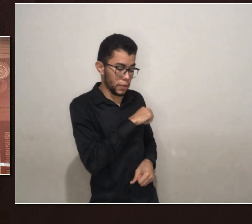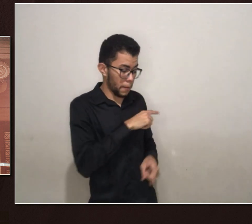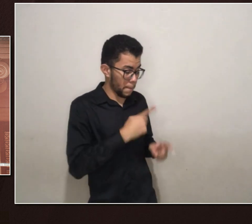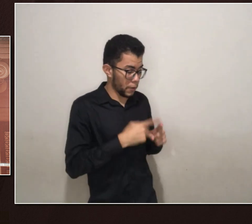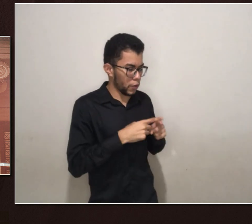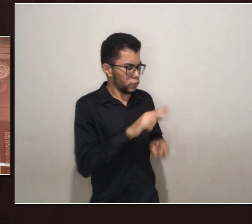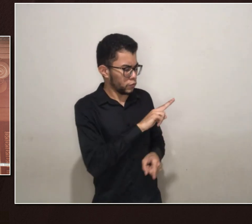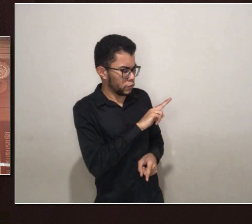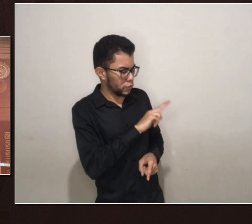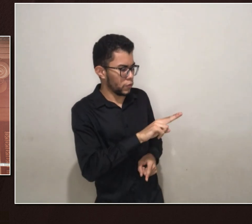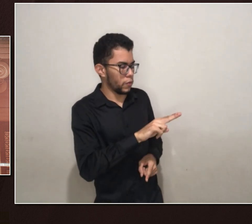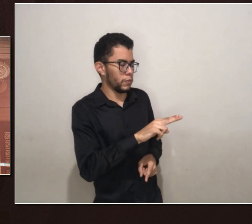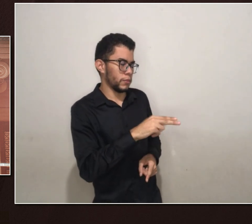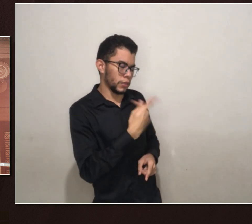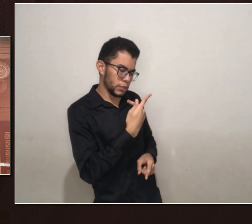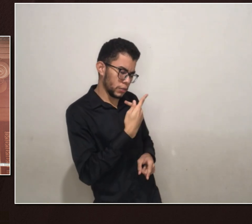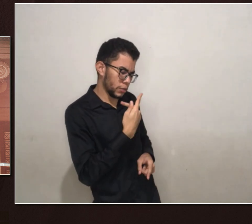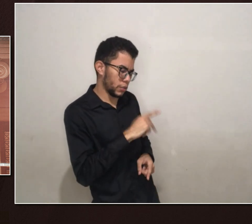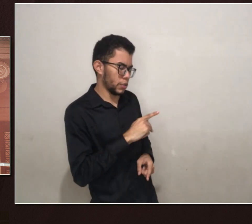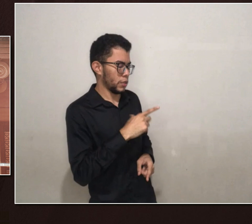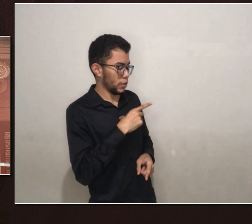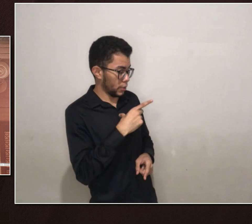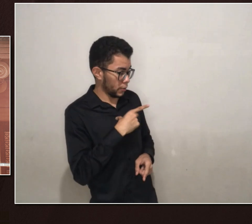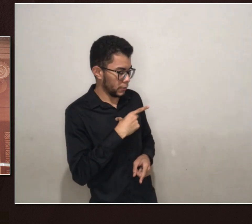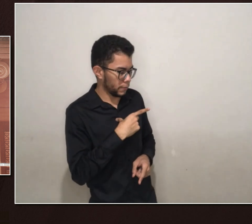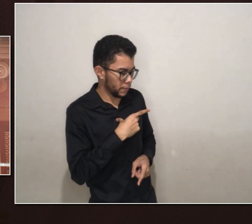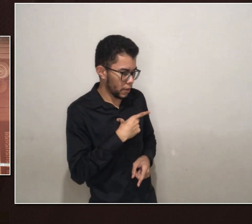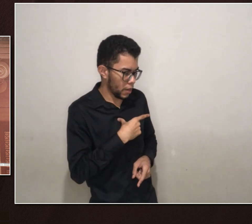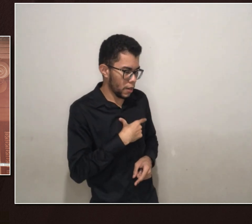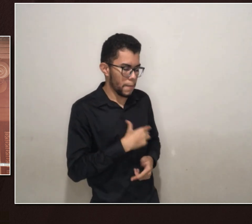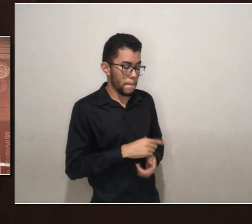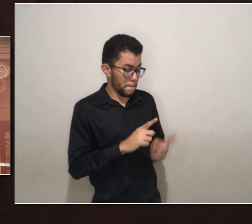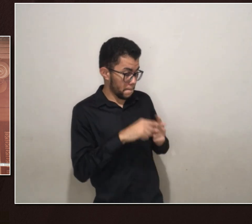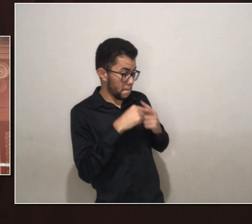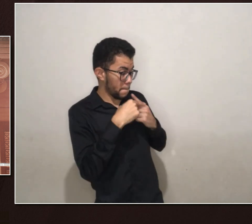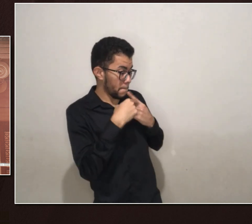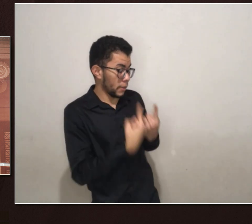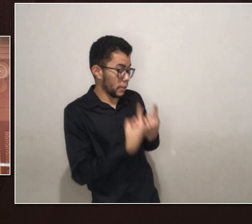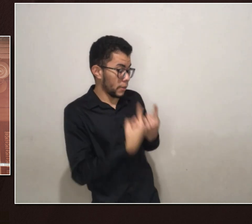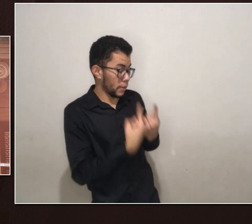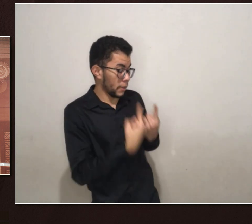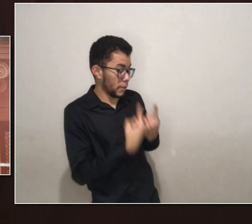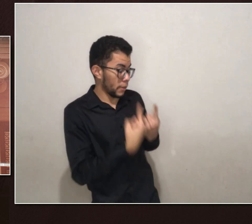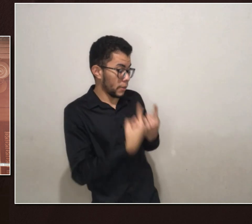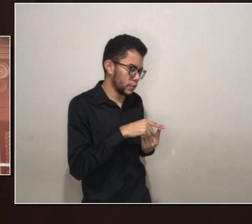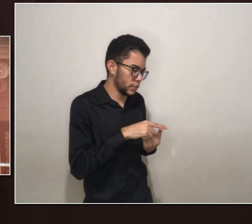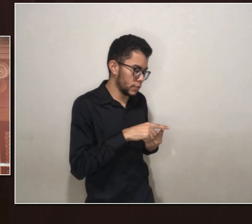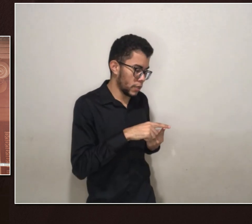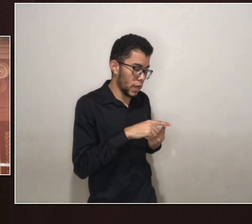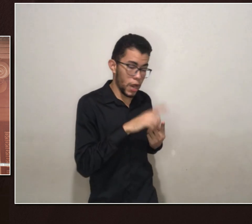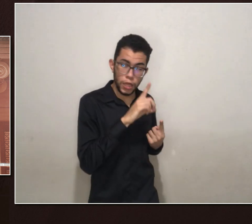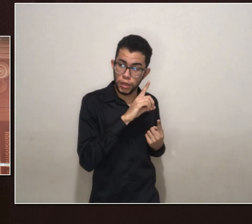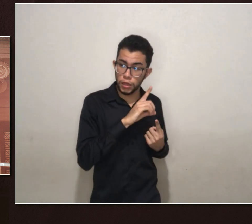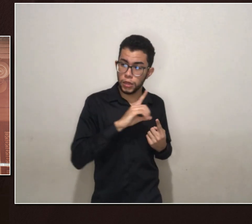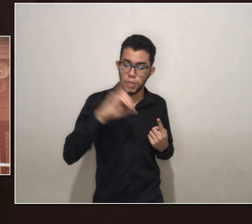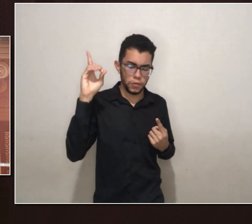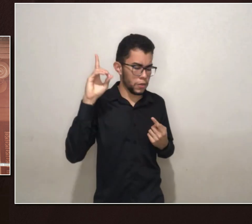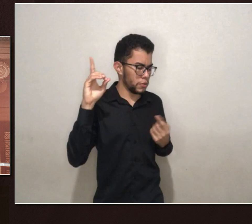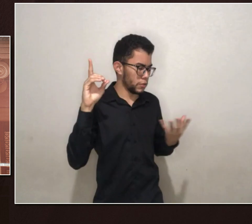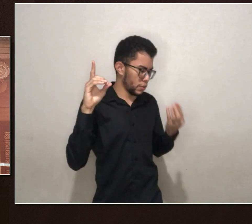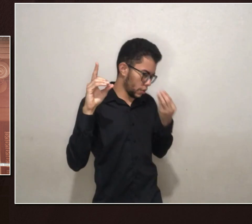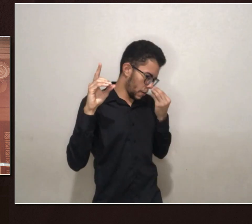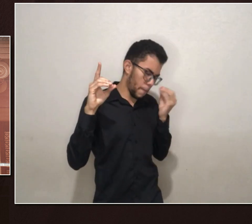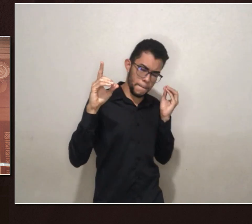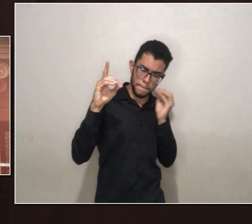Tenho, porém, contra ti que abandonaste o teu primeiro amor. Lembra-te, pois, de onde